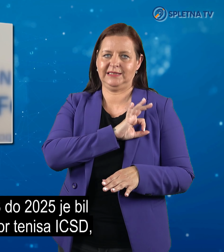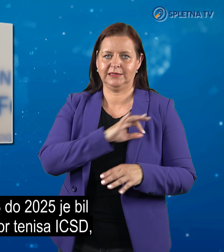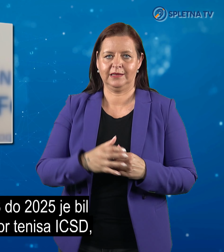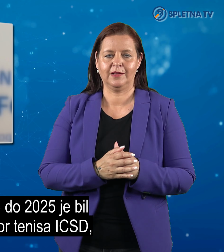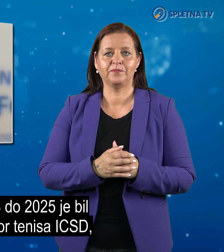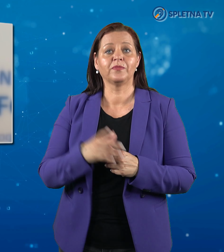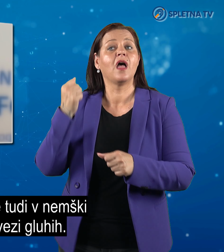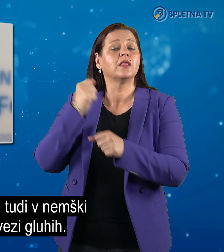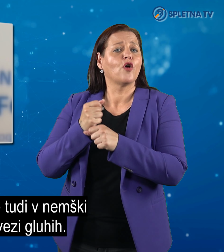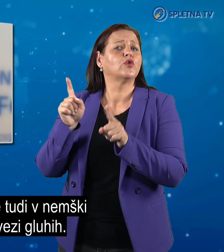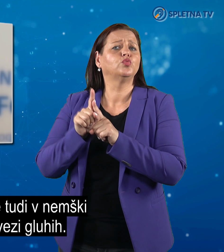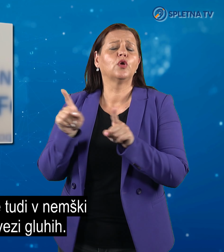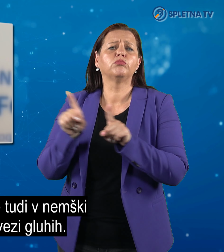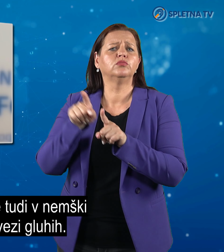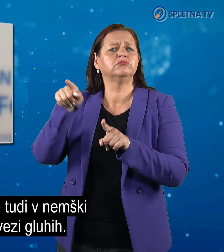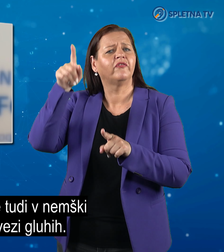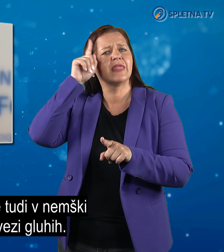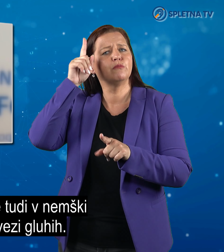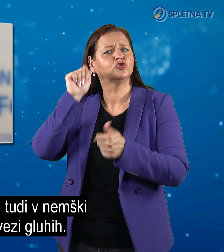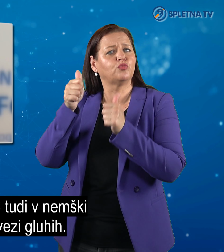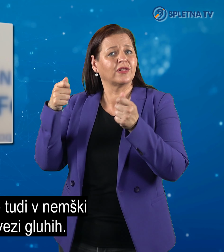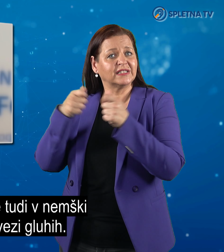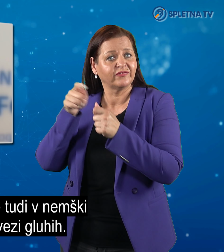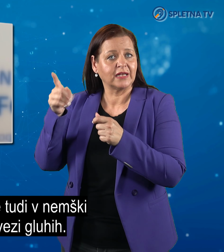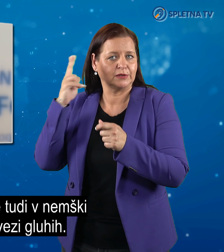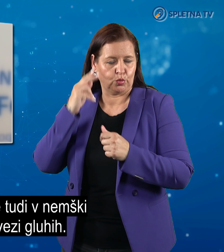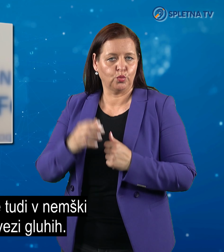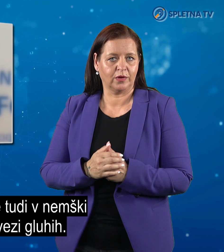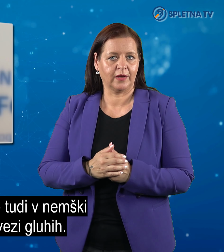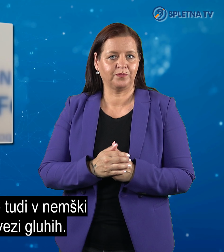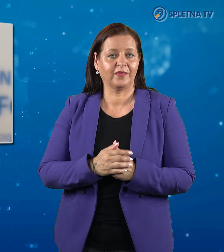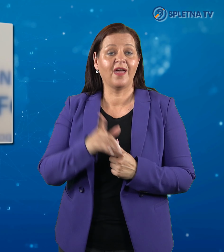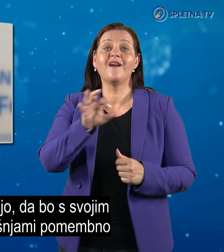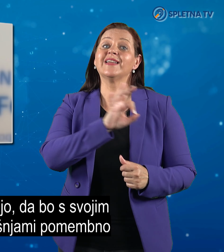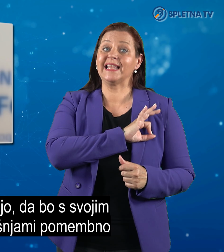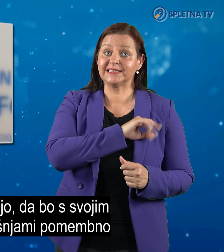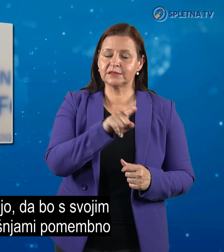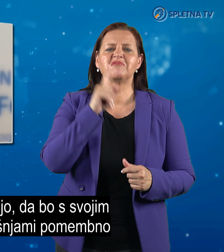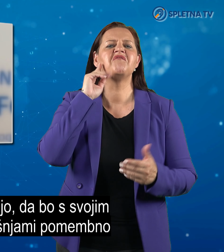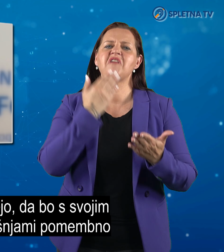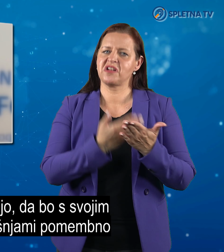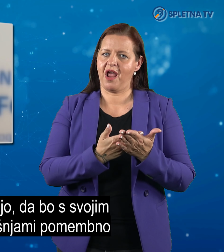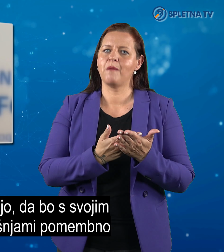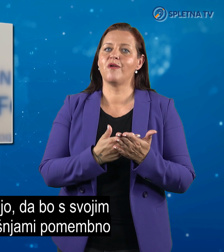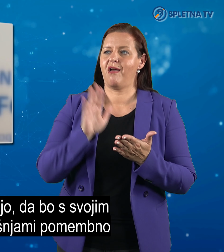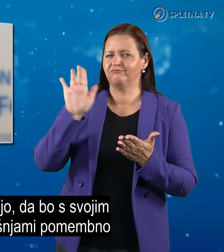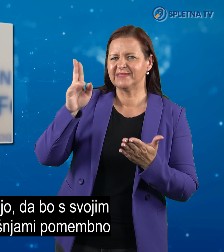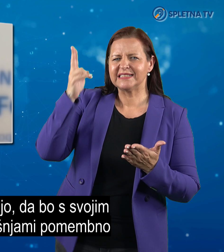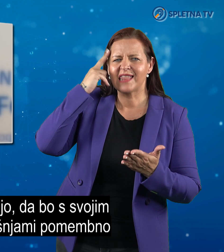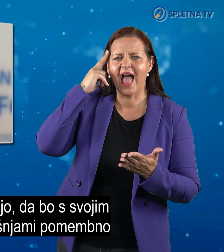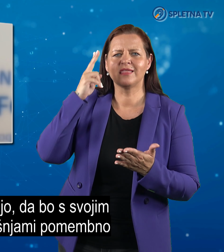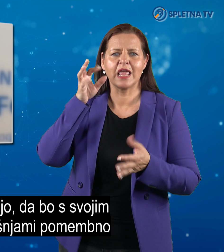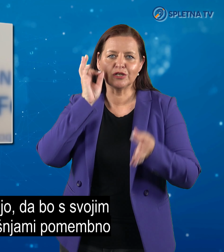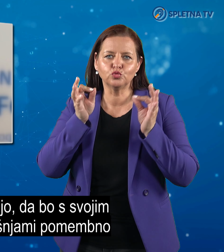ICSD, deloval pa je tudi v Nemški športni zvezi gluhih. V ICSD verjamejo, da bo s svojim znanjem